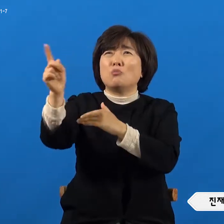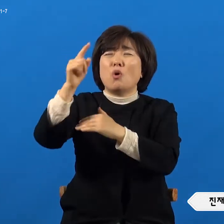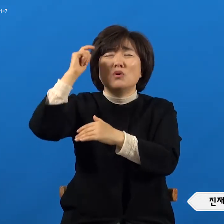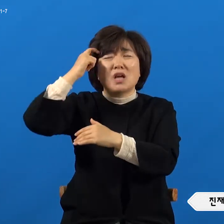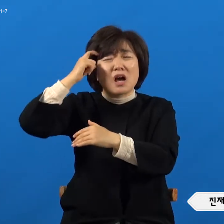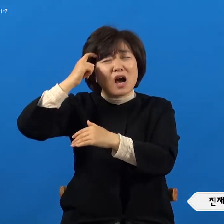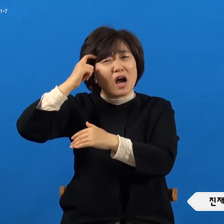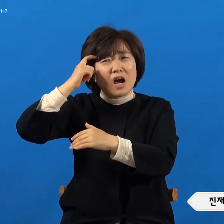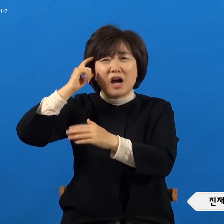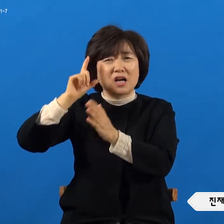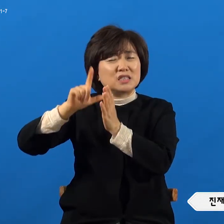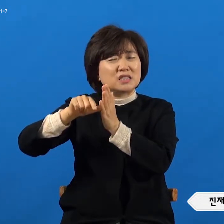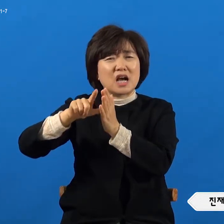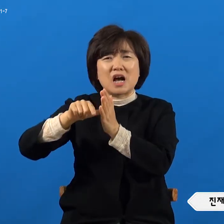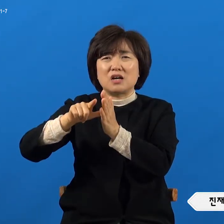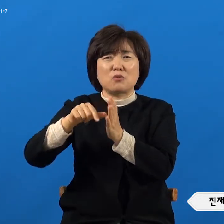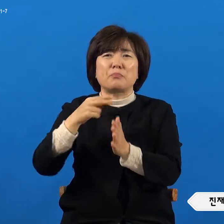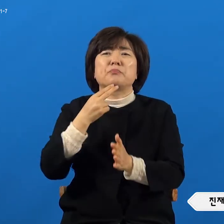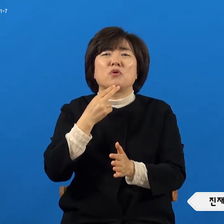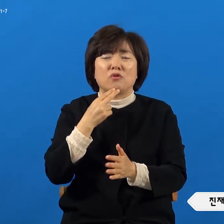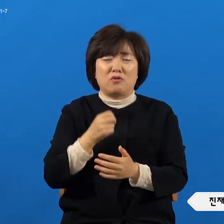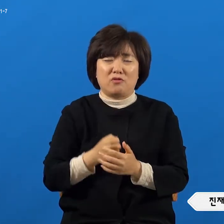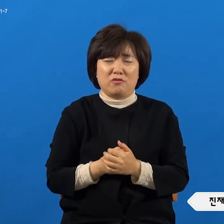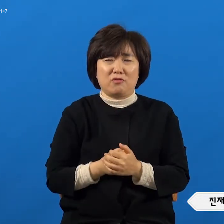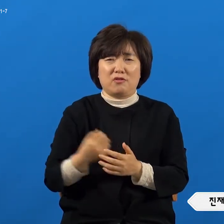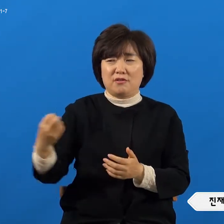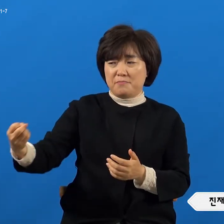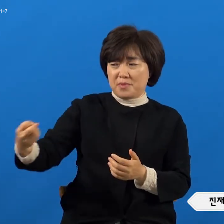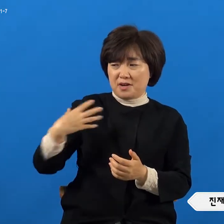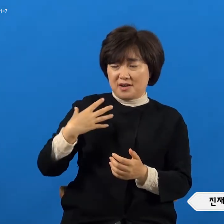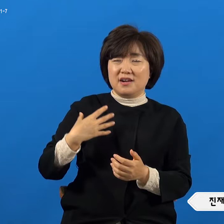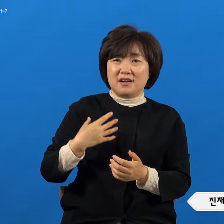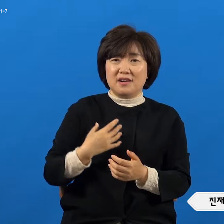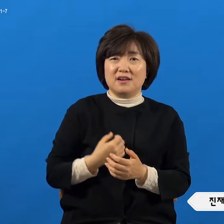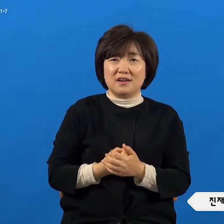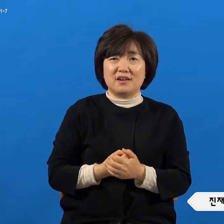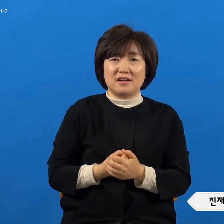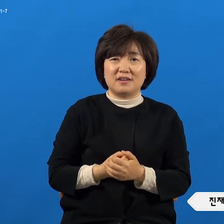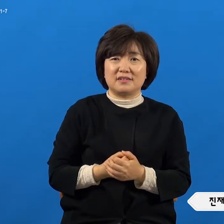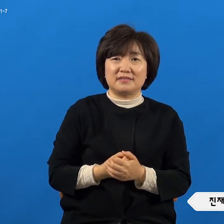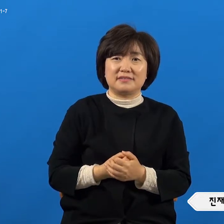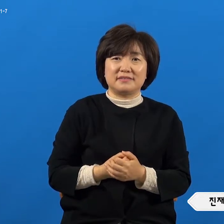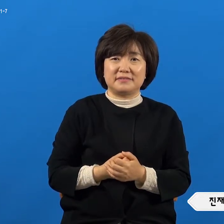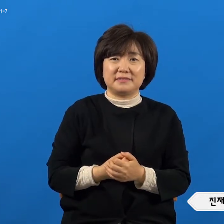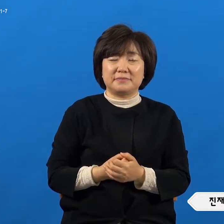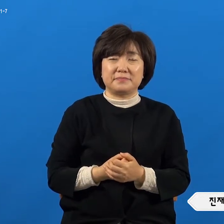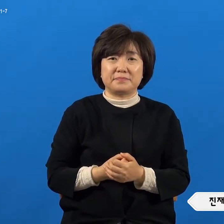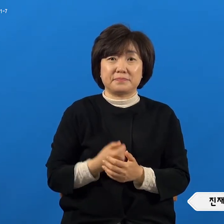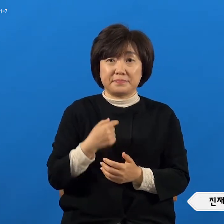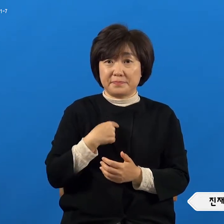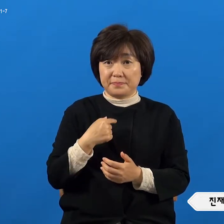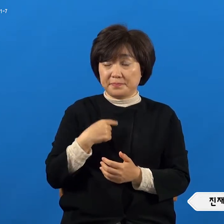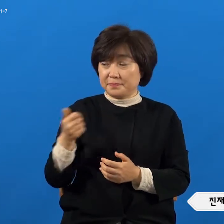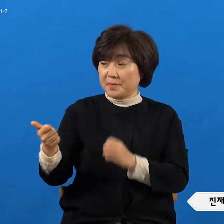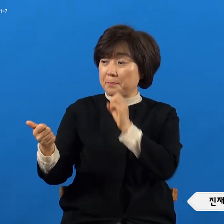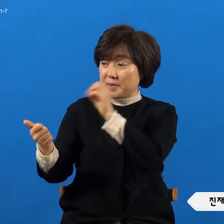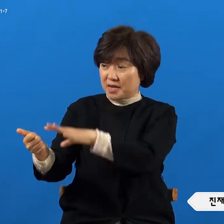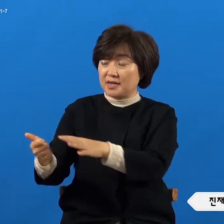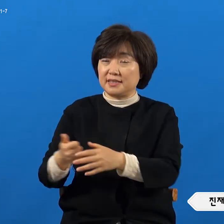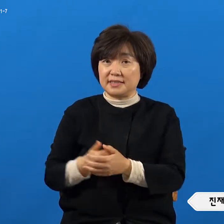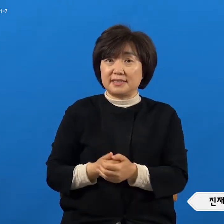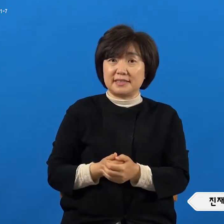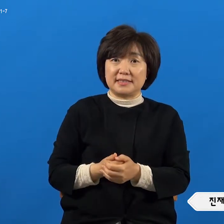생각할 만한 마음의 여유도 없다라고 말하는 분들이 있을지 모릅니다. 저는 그분들에게 이렇게